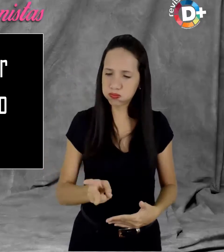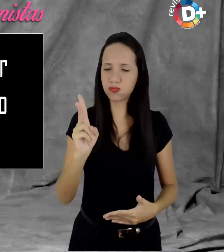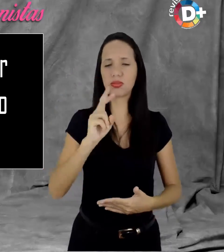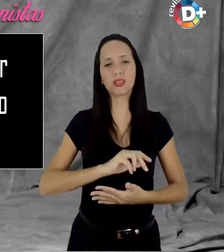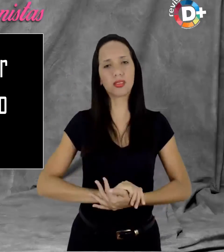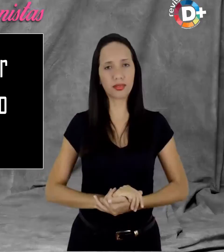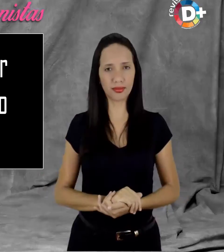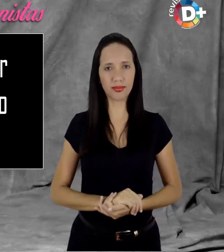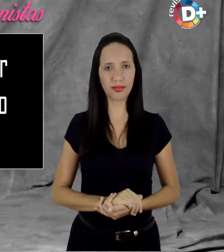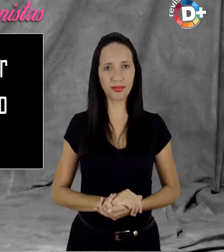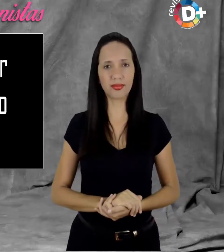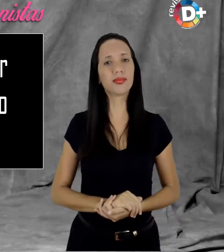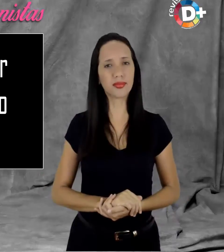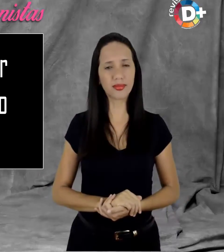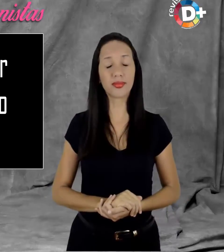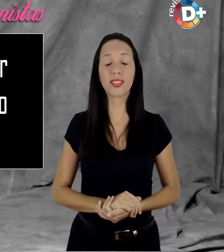as adversidades, que são muitas.